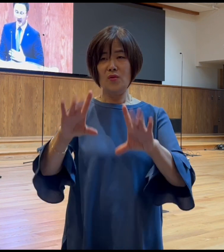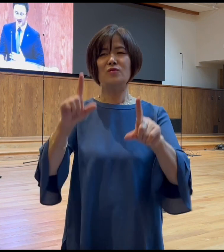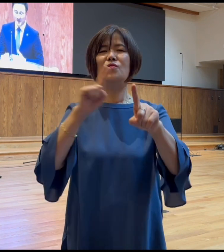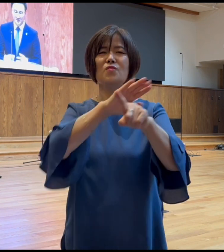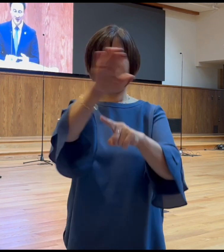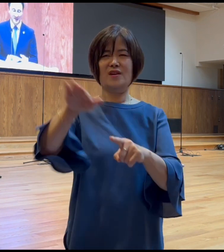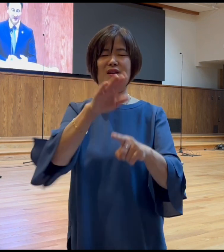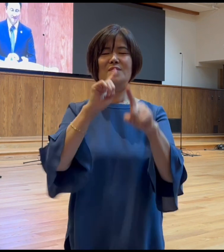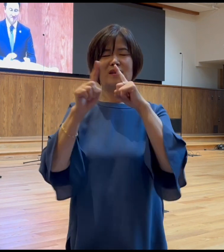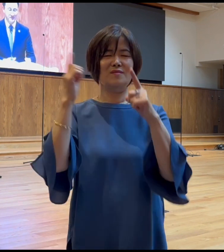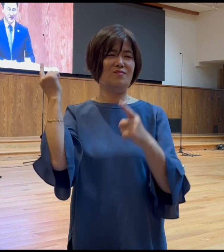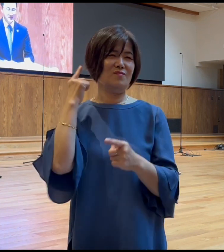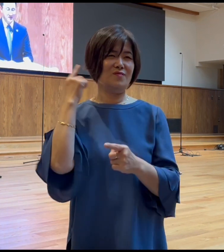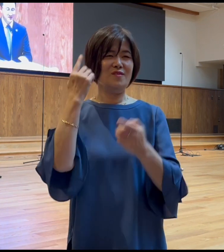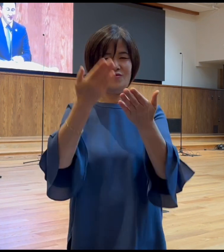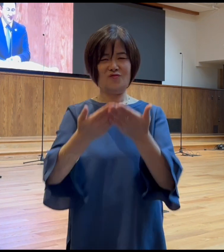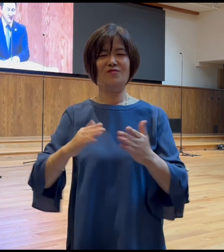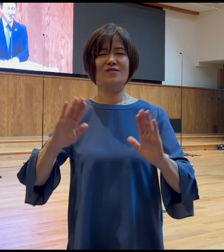우리에게 말씀하십니다.